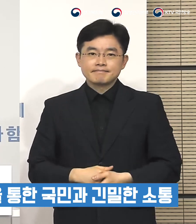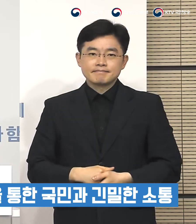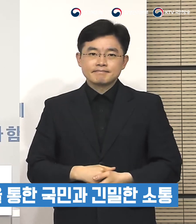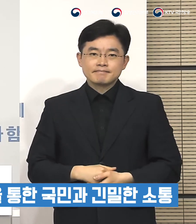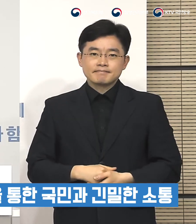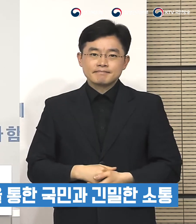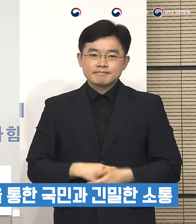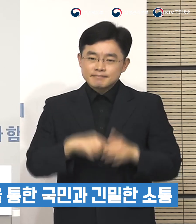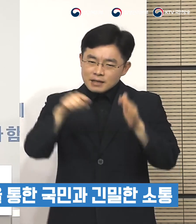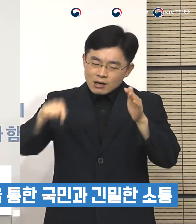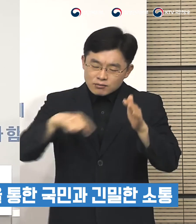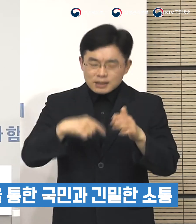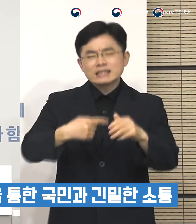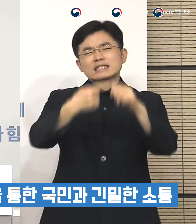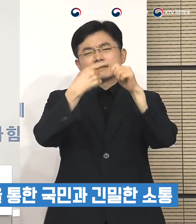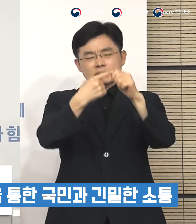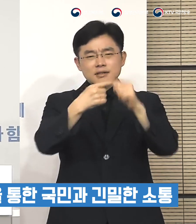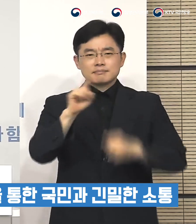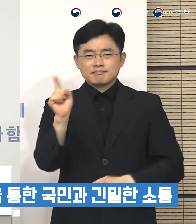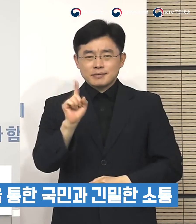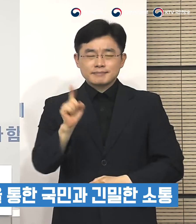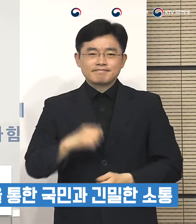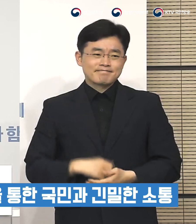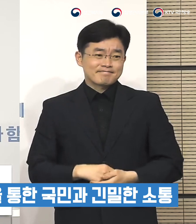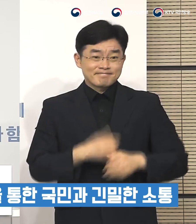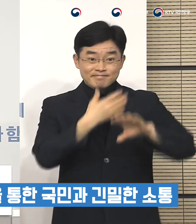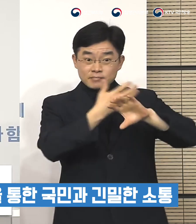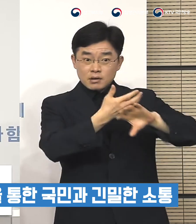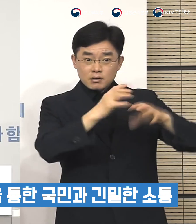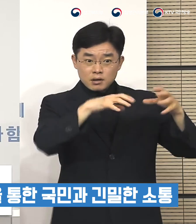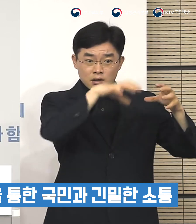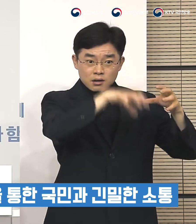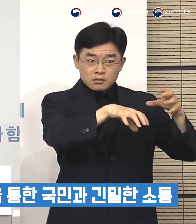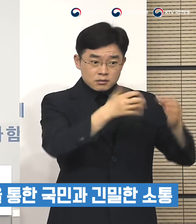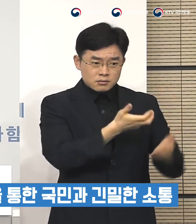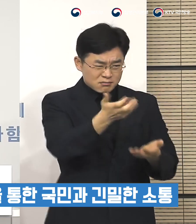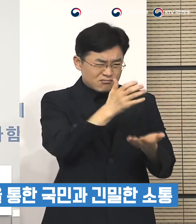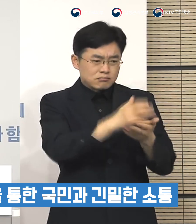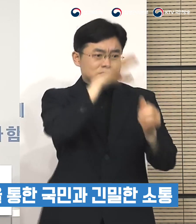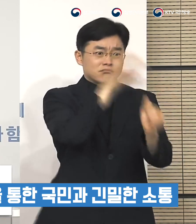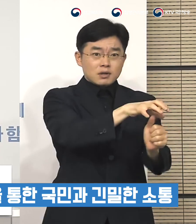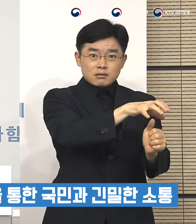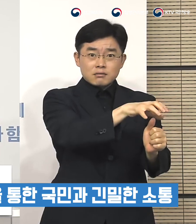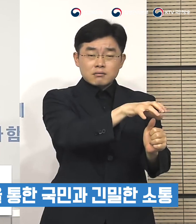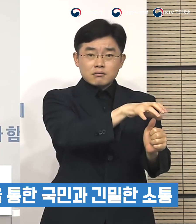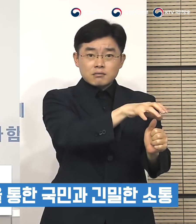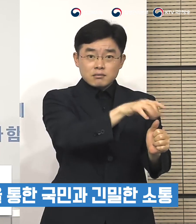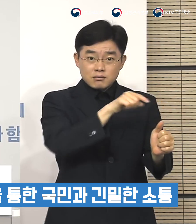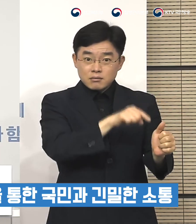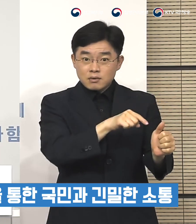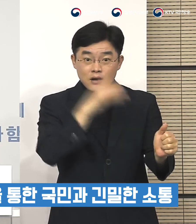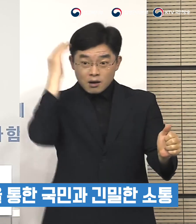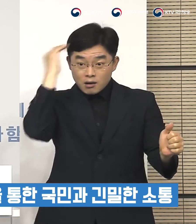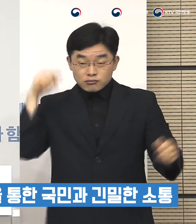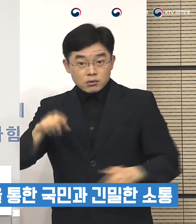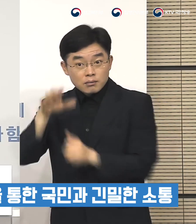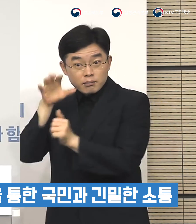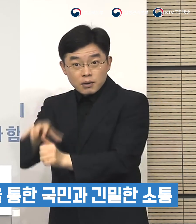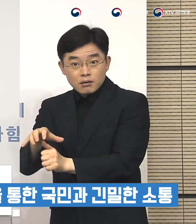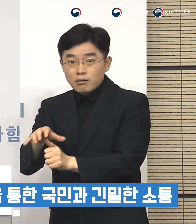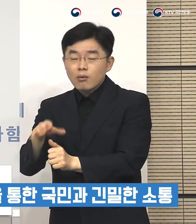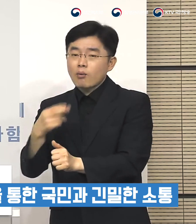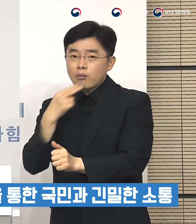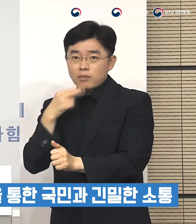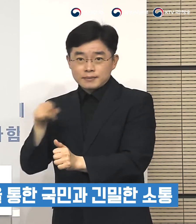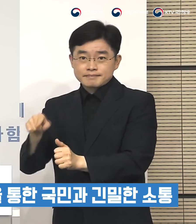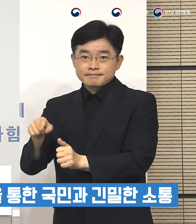싶은 것은 외국의 강제적인 그런 봉쇄 조치에 비해서 우리가 그러한 강제적인 봉쇄